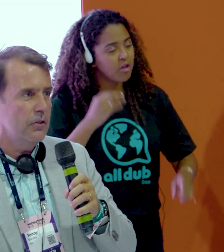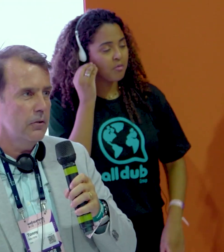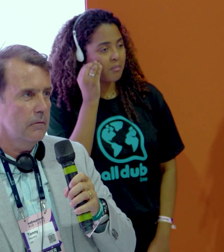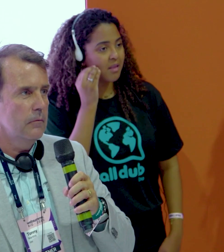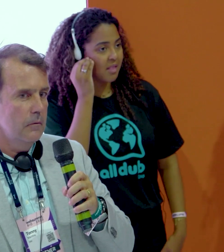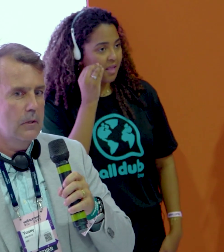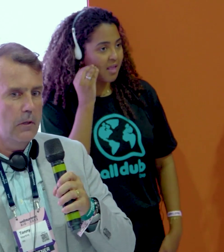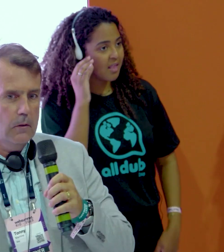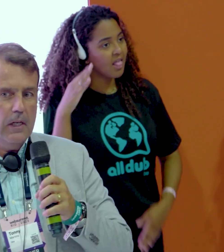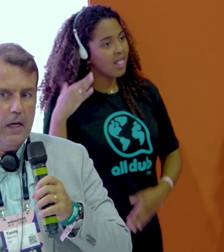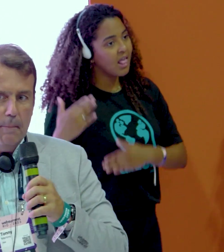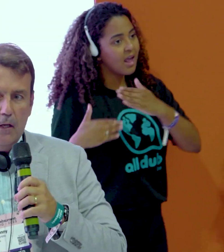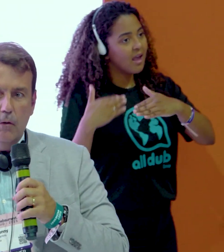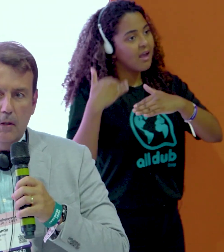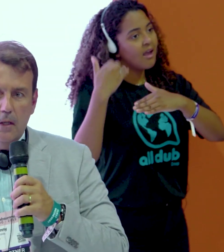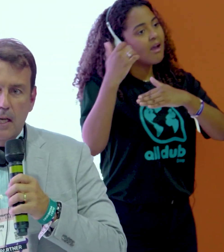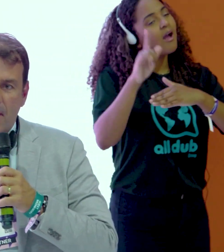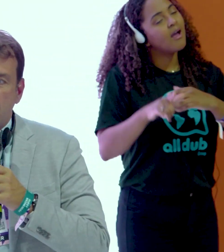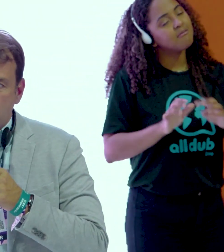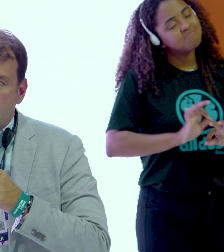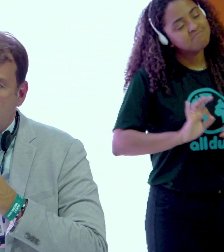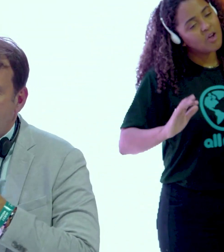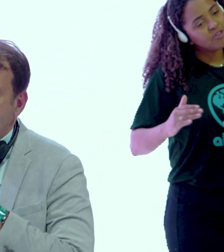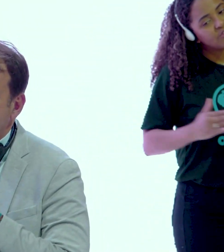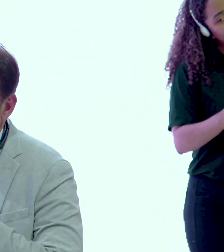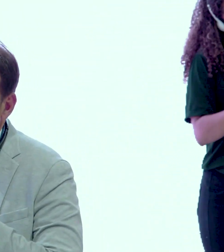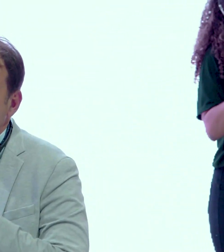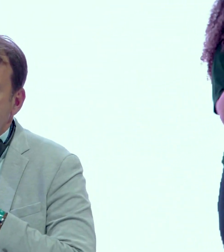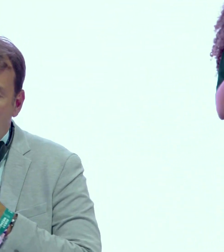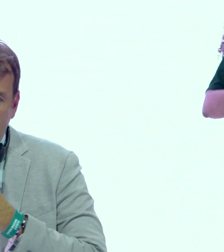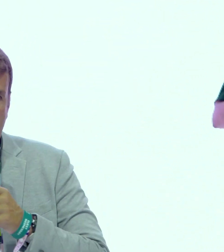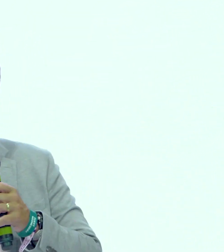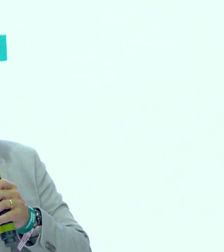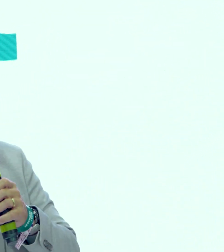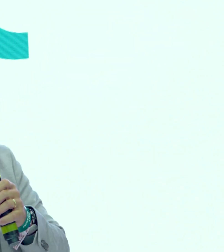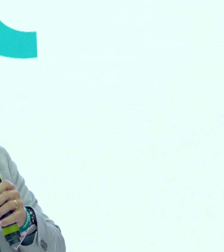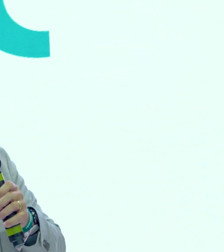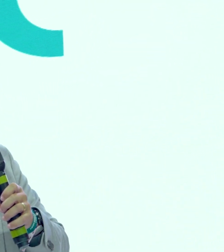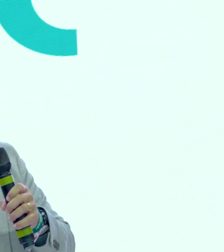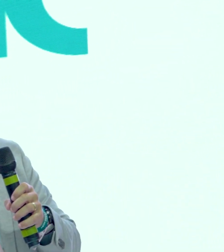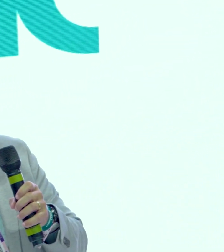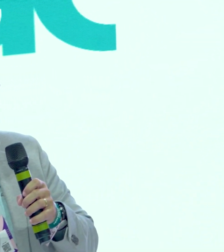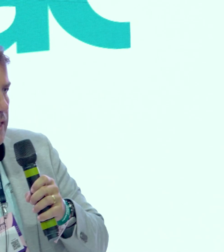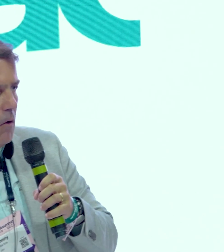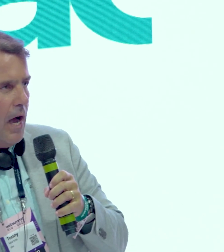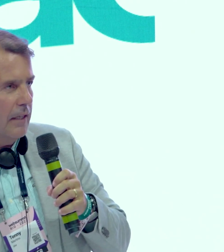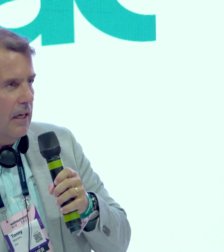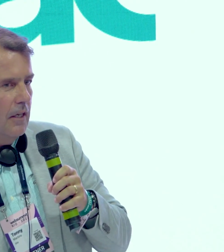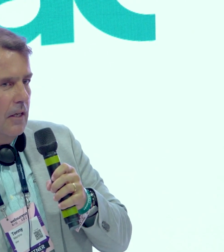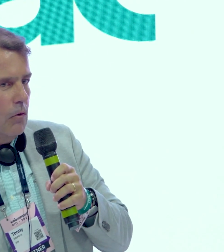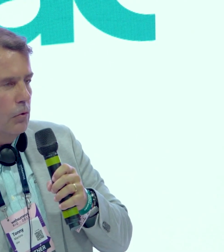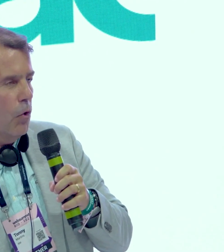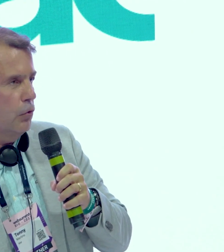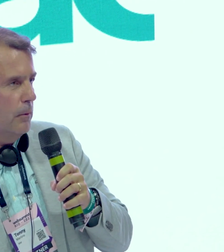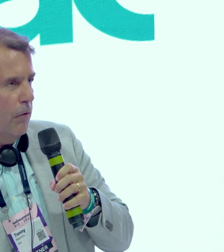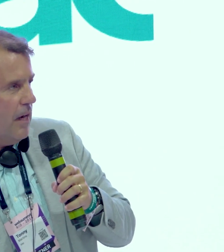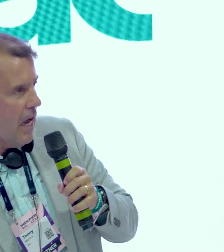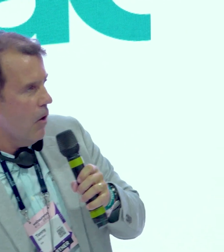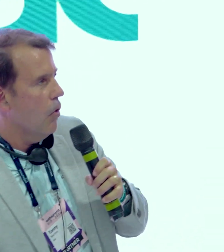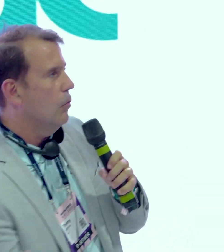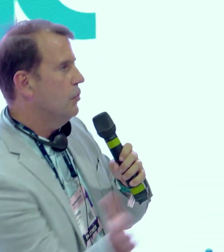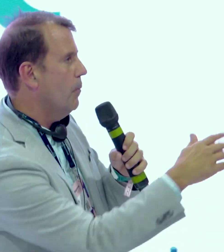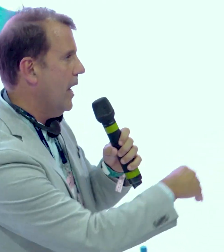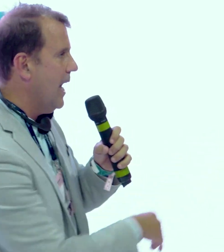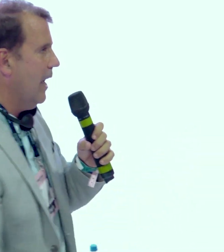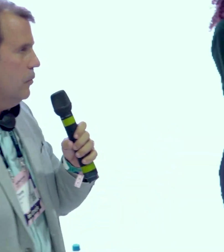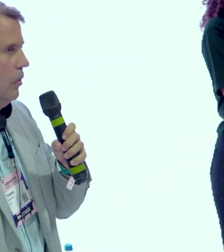um excelente caminho. Mas você precisa estar maduro e ter uma estratégia de comunicação adequada com o seu consumidor